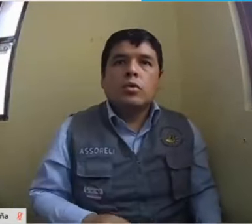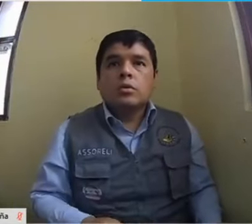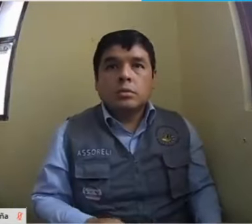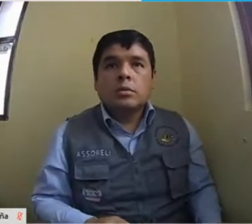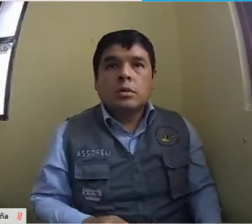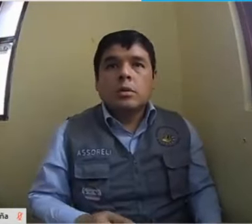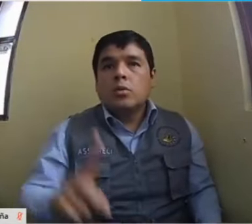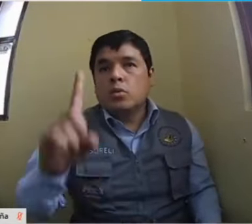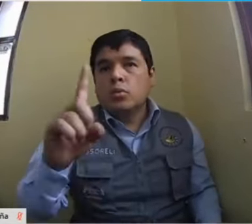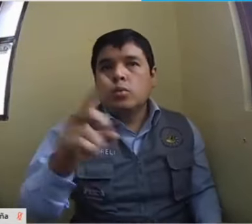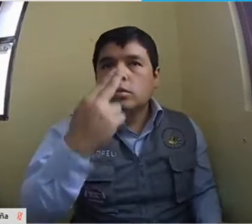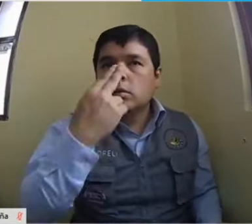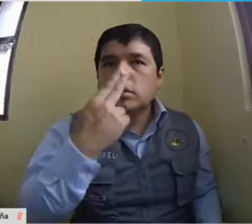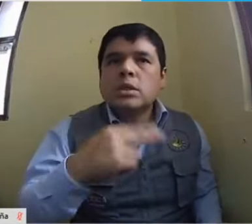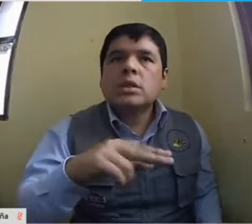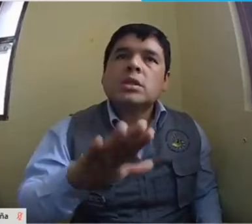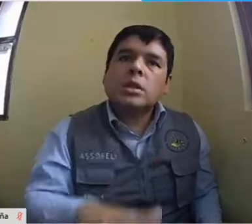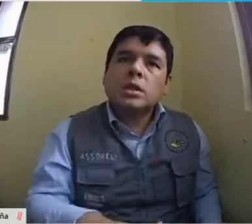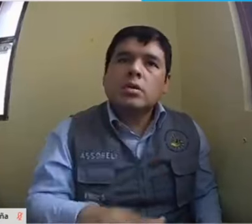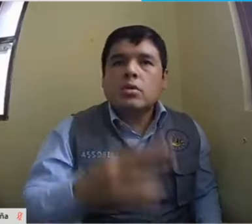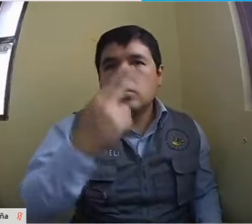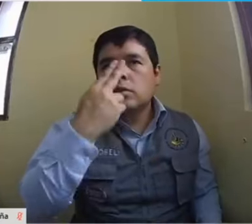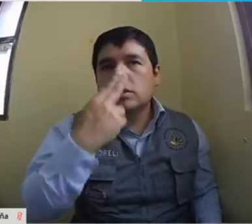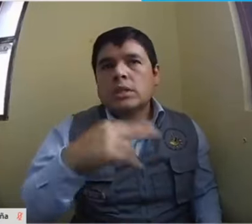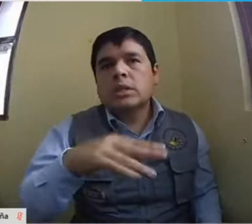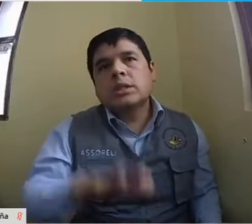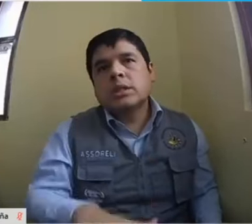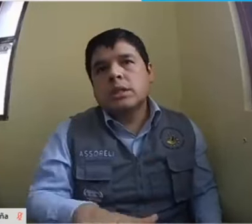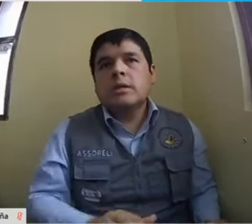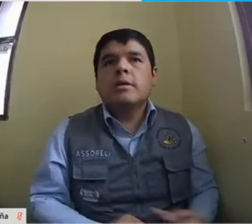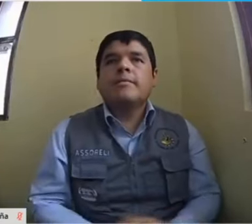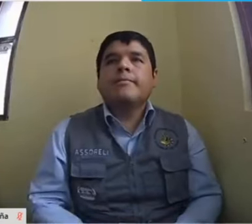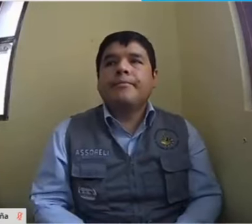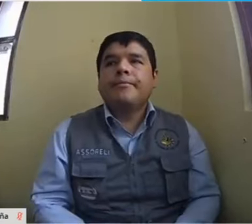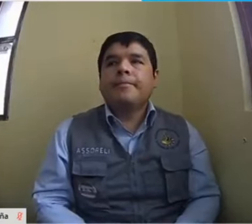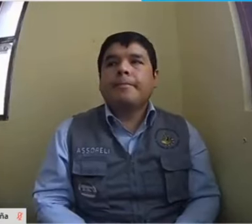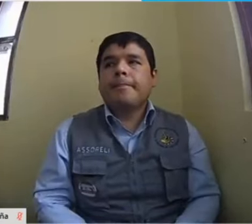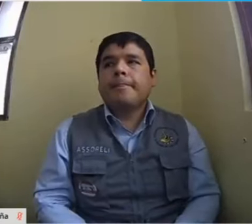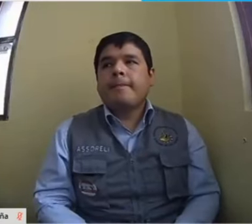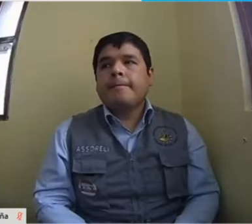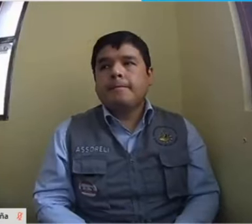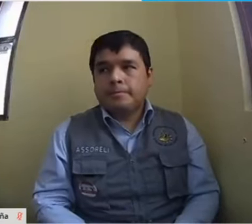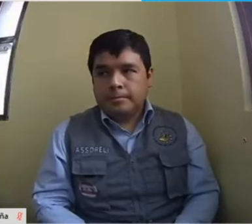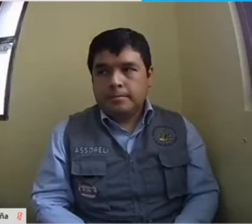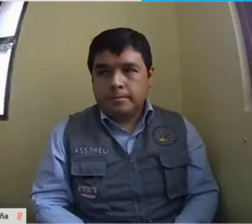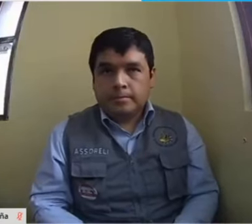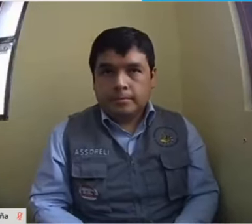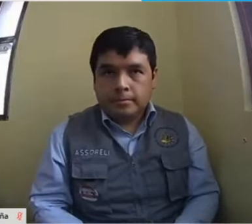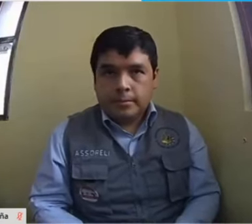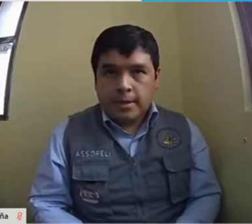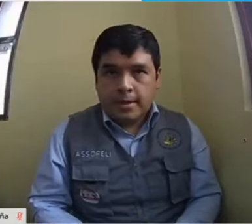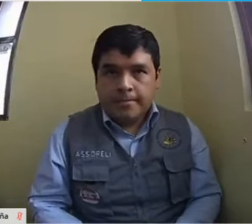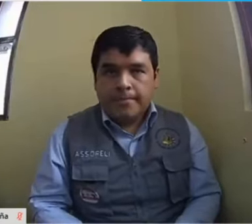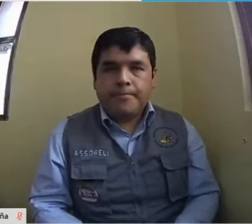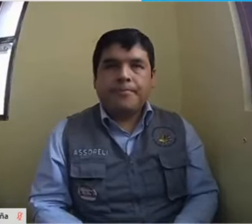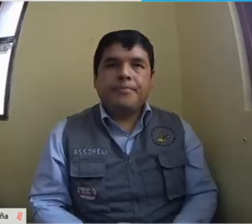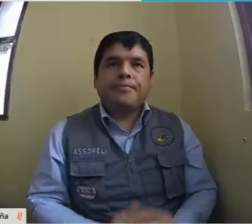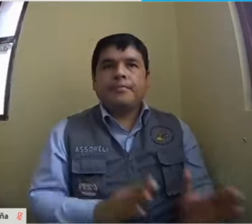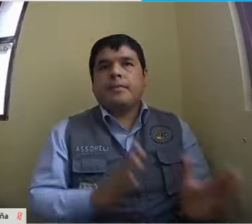abajo, por la pluralidad, la palabra, ¿no? Niño, uno solo, niños, es varios movimientos de la